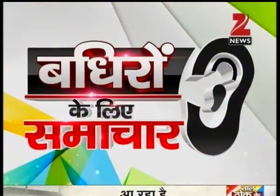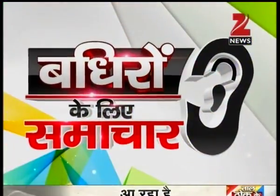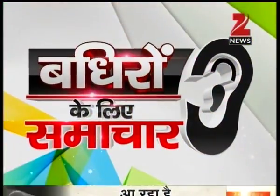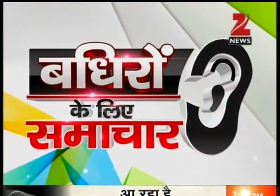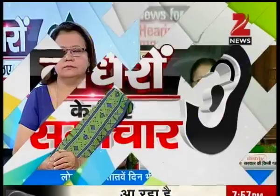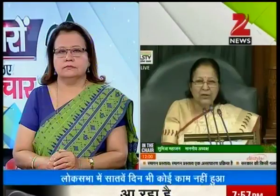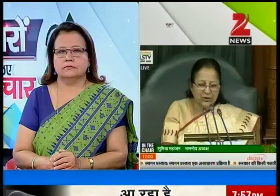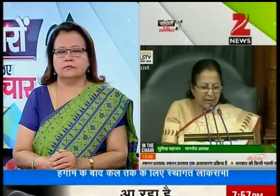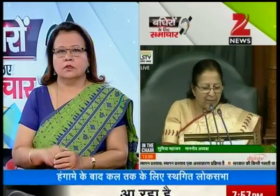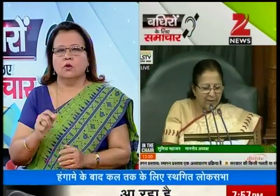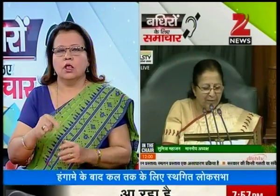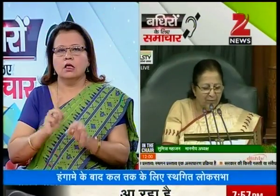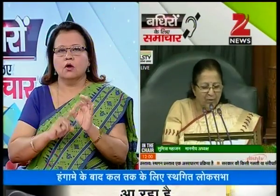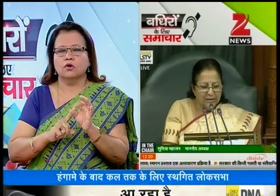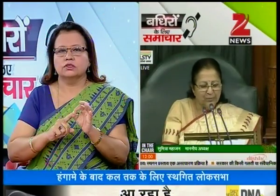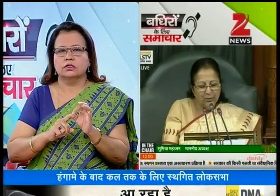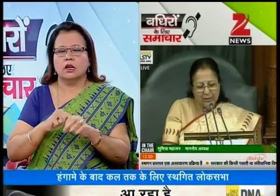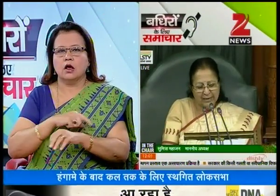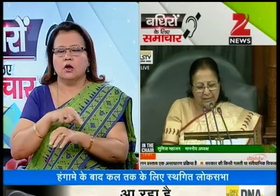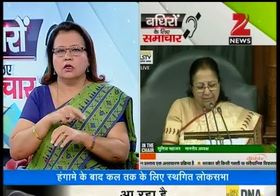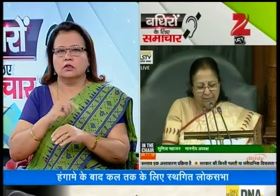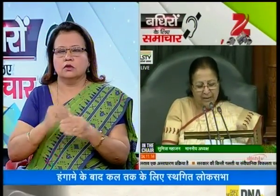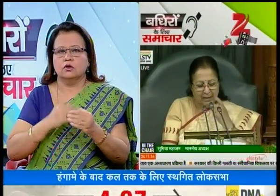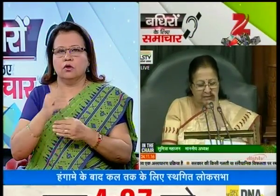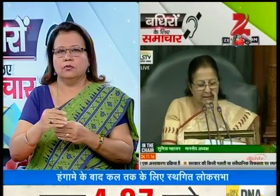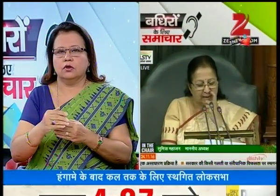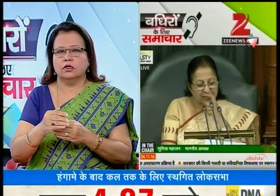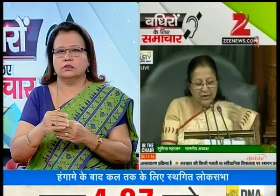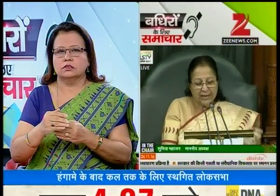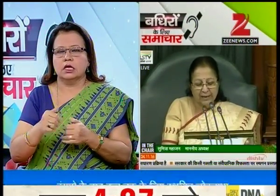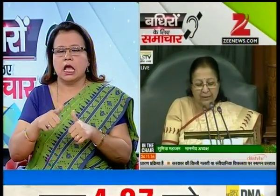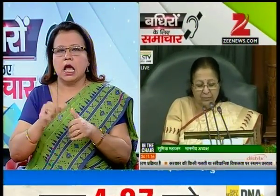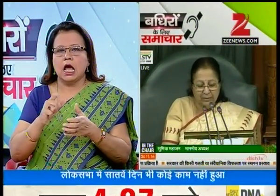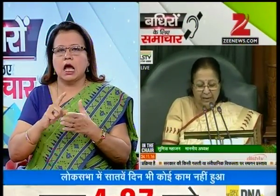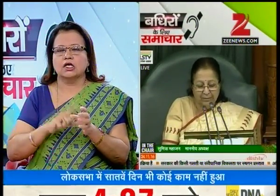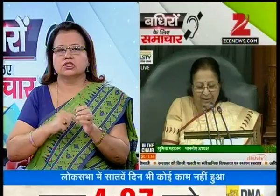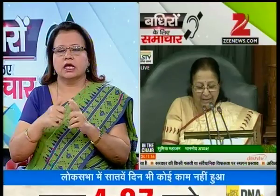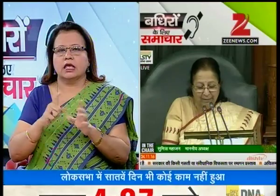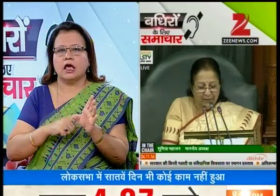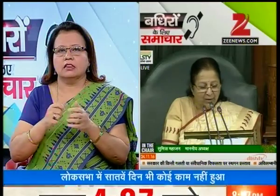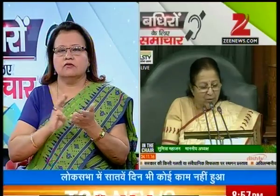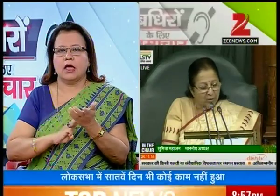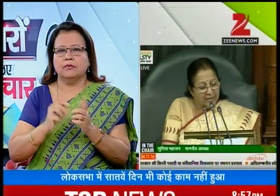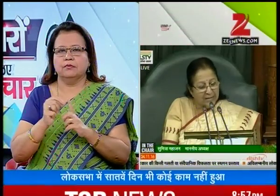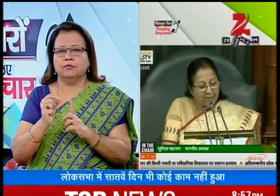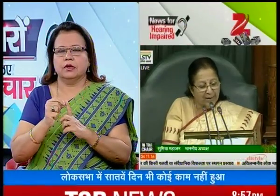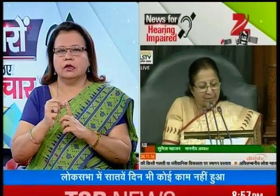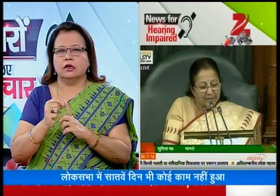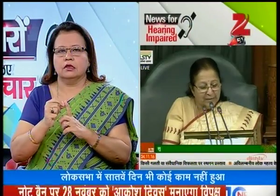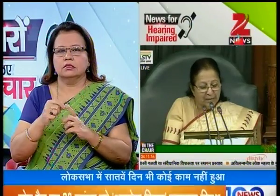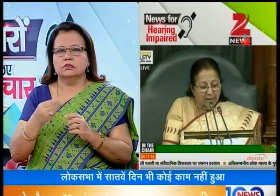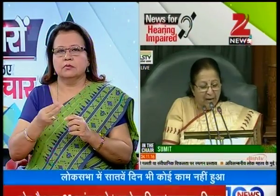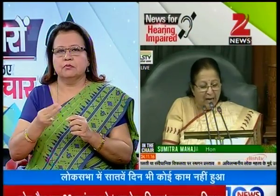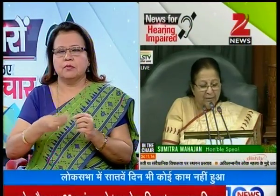वाइल द क्वेश्चन आवर वाज इन प्रोग्रेस श्री अक्षय यादव एमपी टोर सम